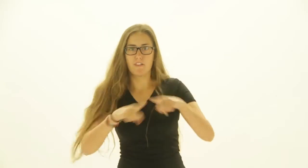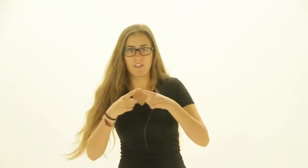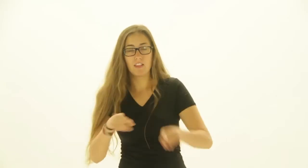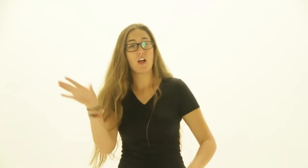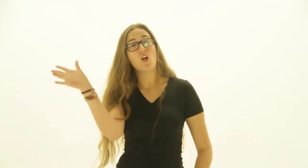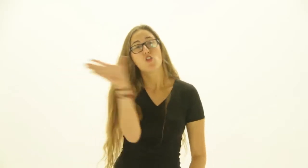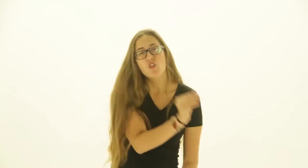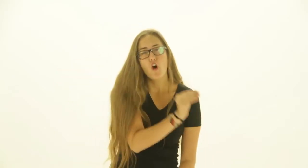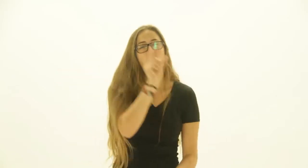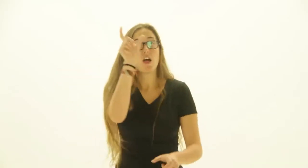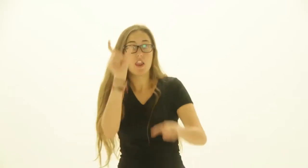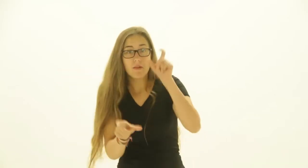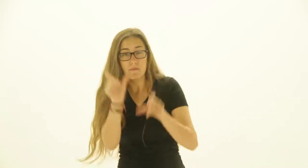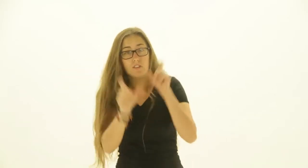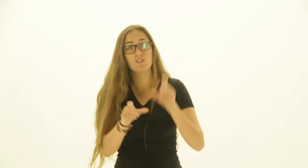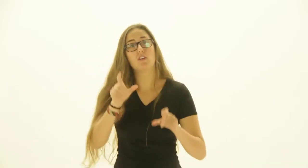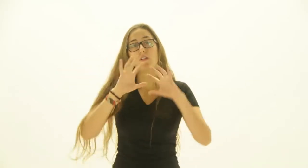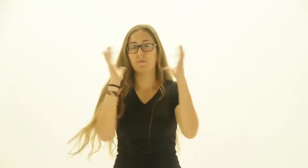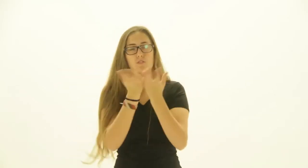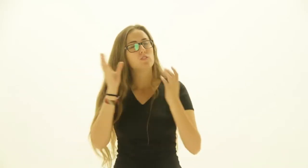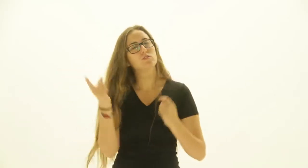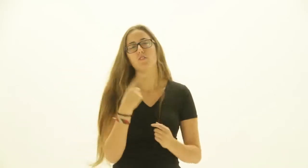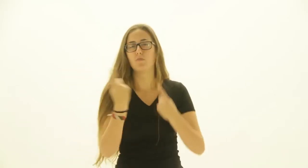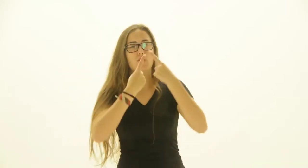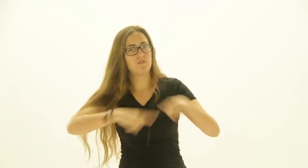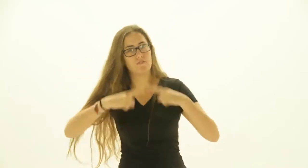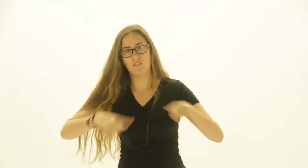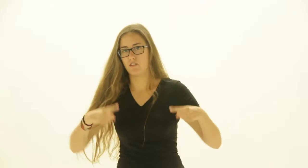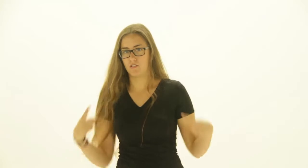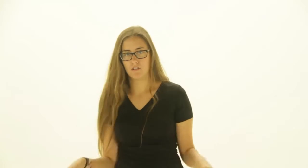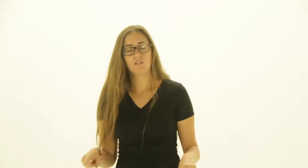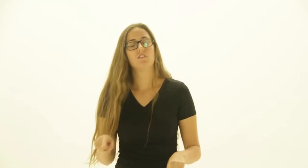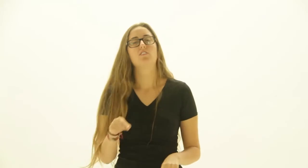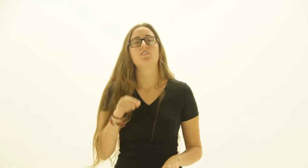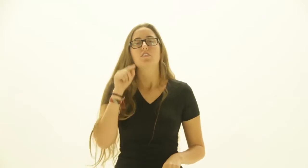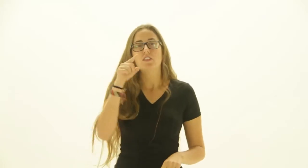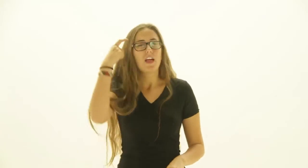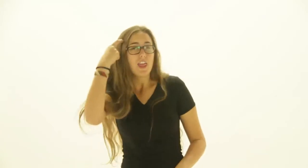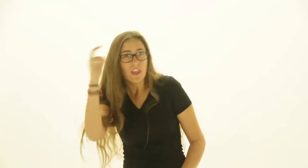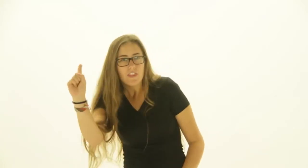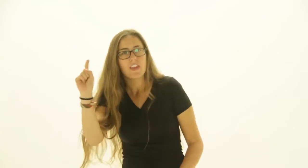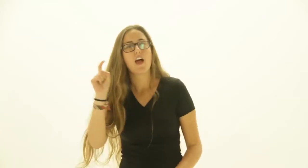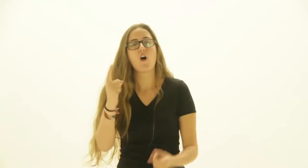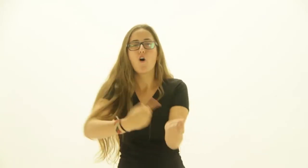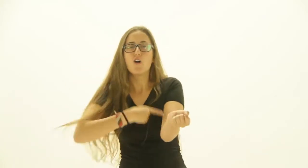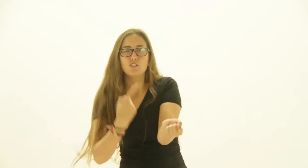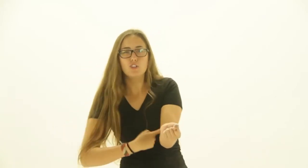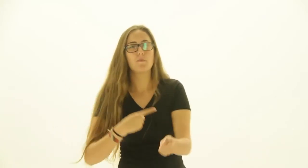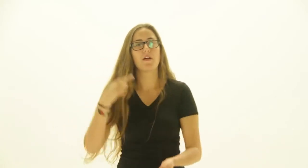diferentes. Las personas en el mundo son todas distintas, tienen distintas ideas, distintas costumbres, distintas